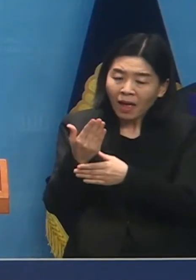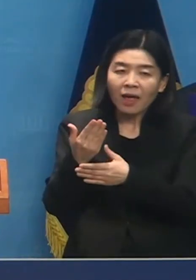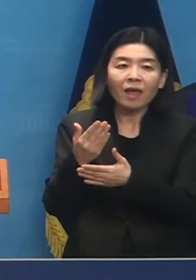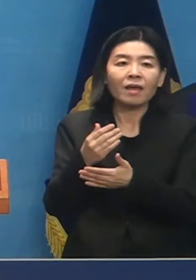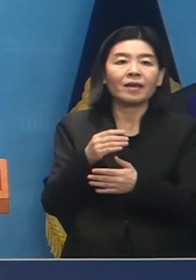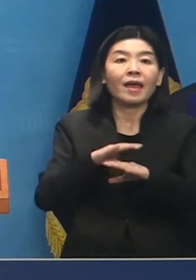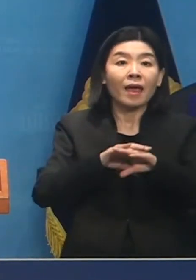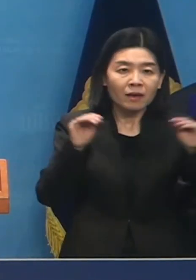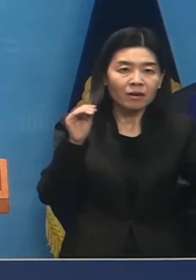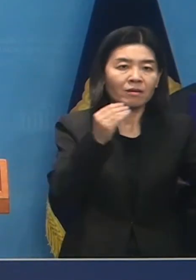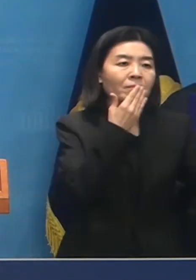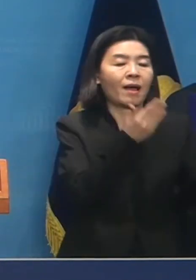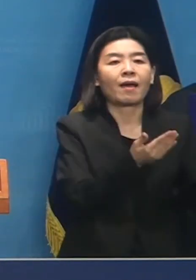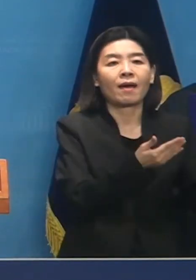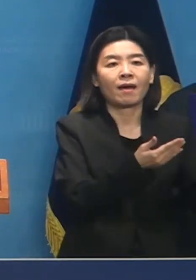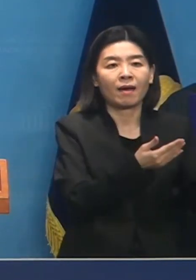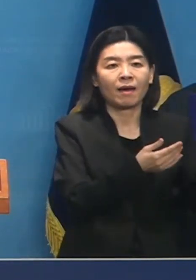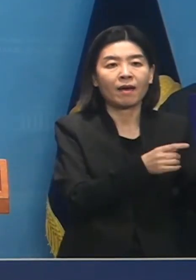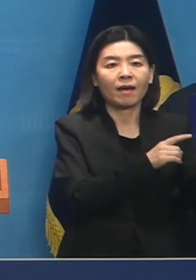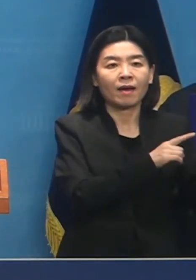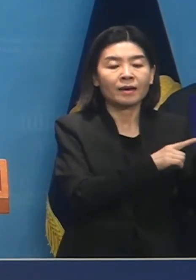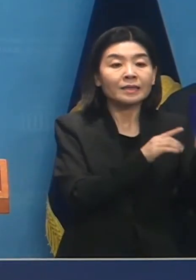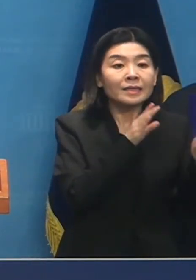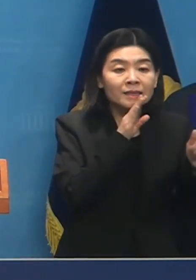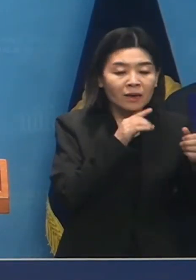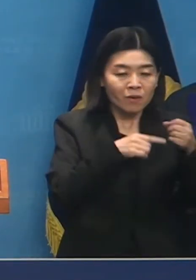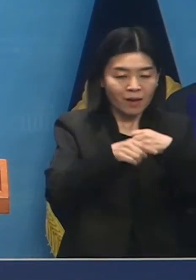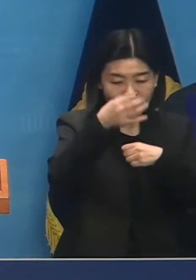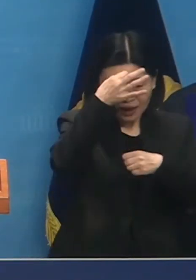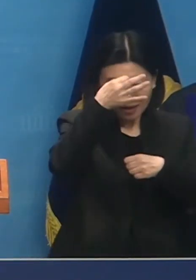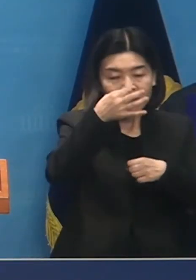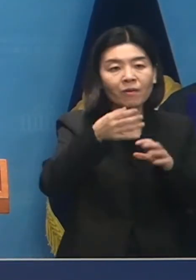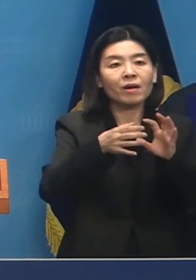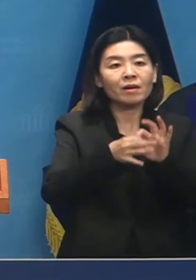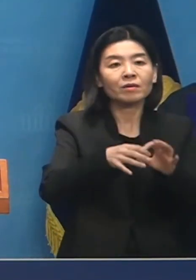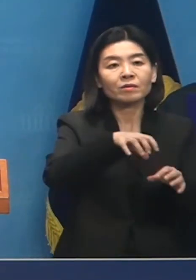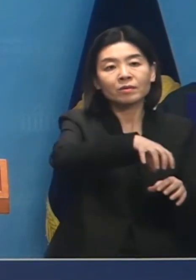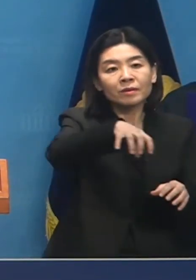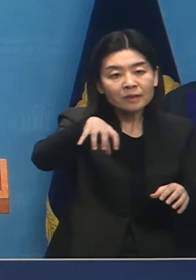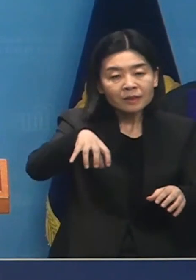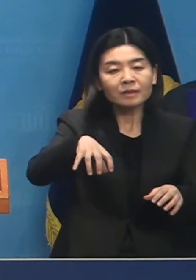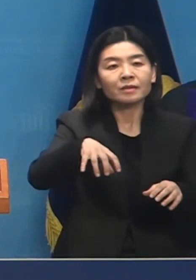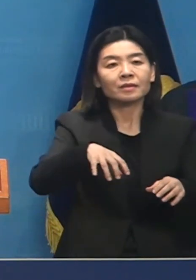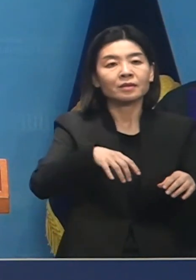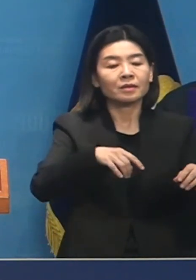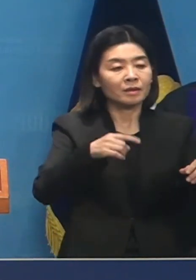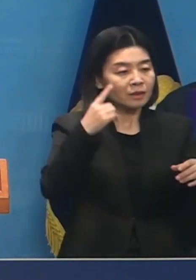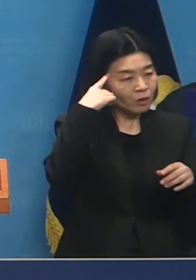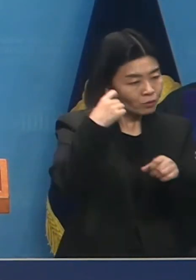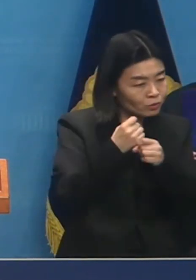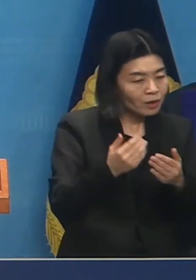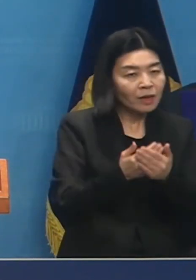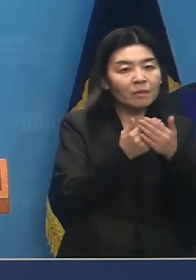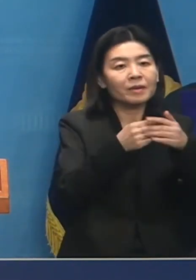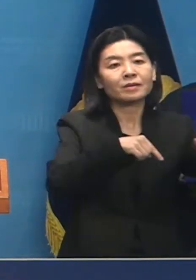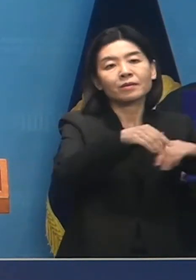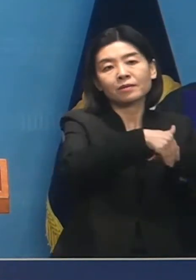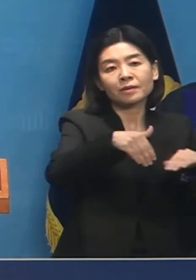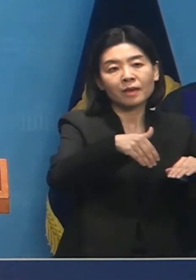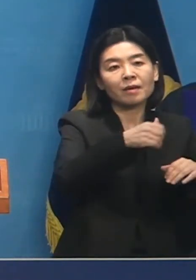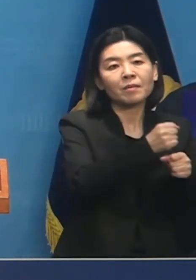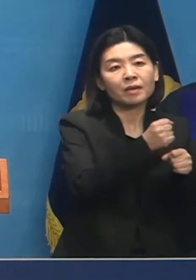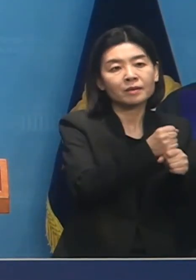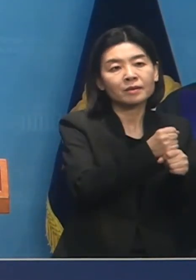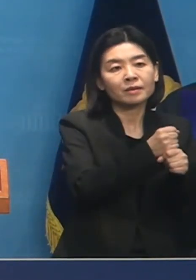해결하고 또 현장 중심의 R&D 정책들을 만들어 나가고 키워나갈 수 있는 그런 적합한